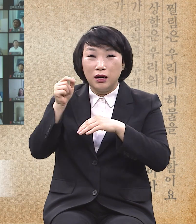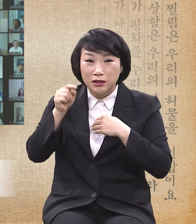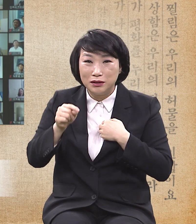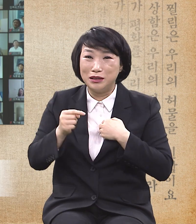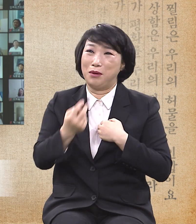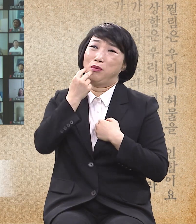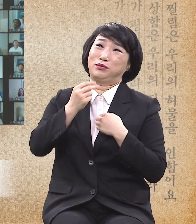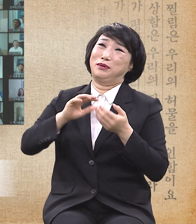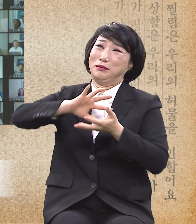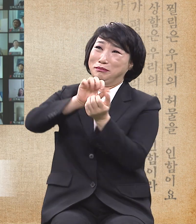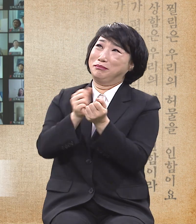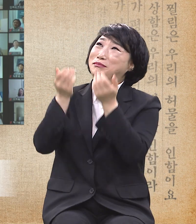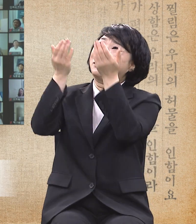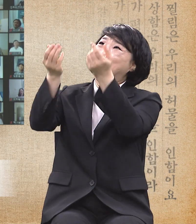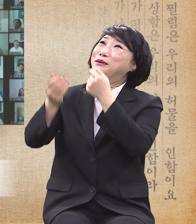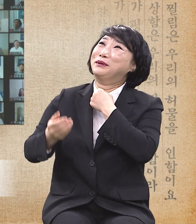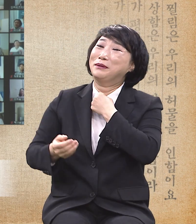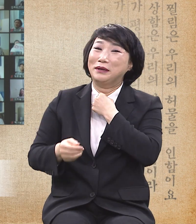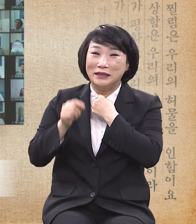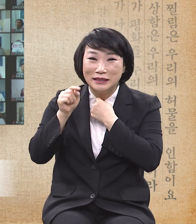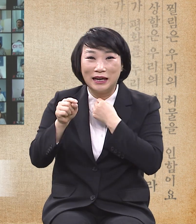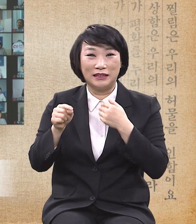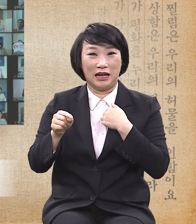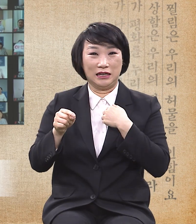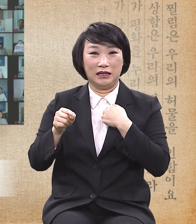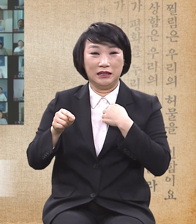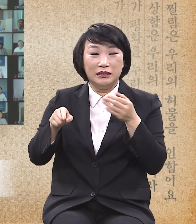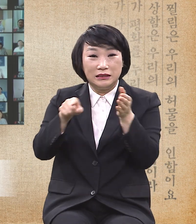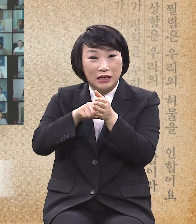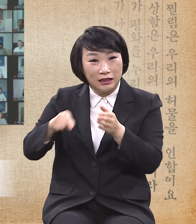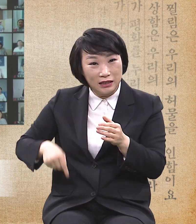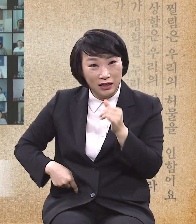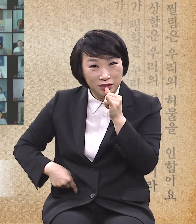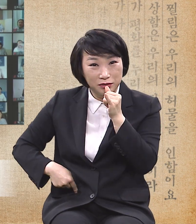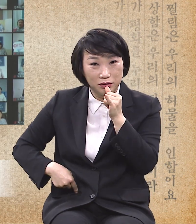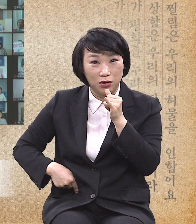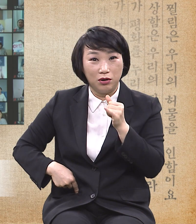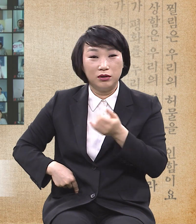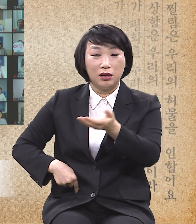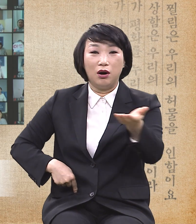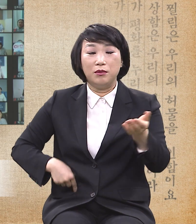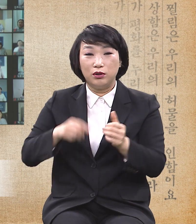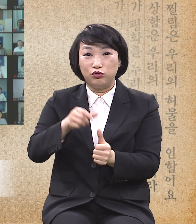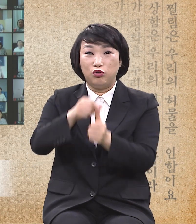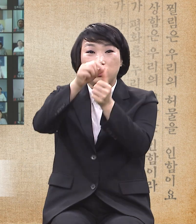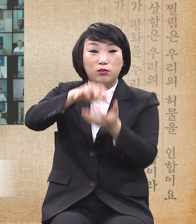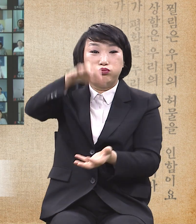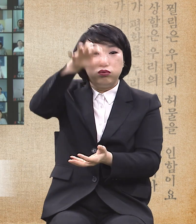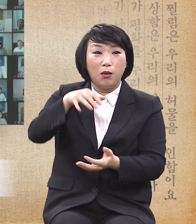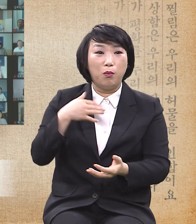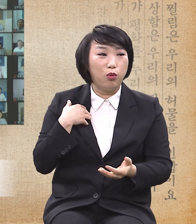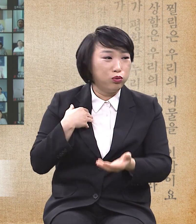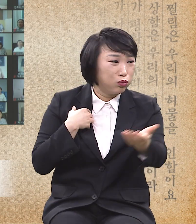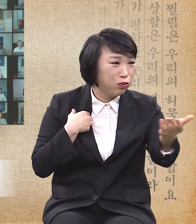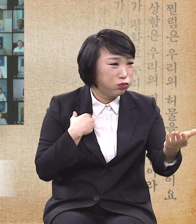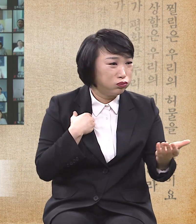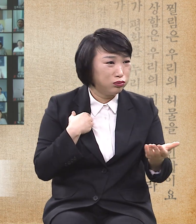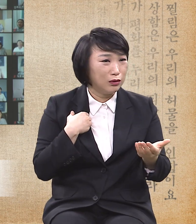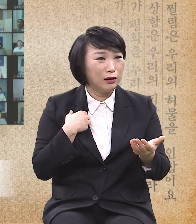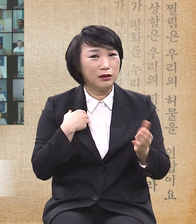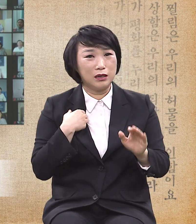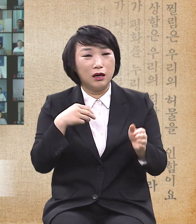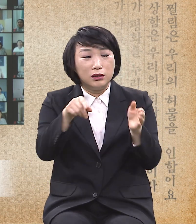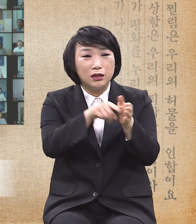이것이라도 드려야지. 이게 신앙 양심이고 내 구원의 분량을 모르는 사람은